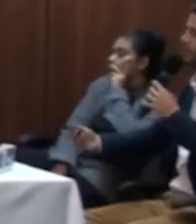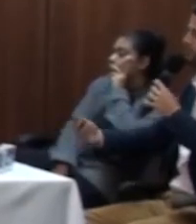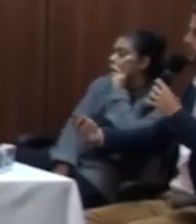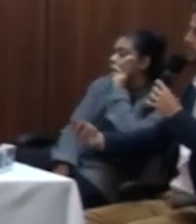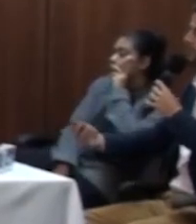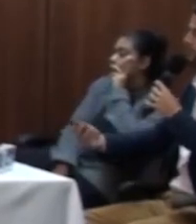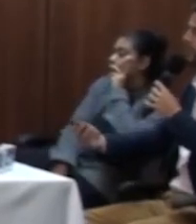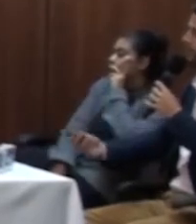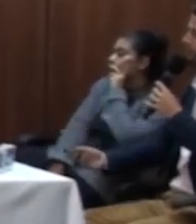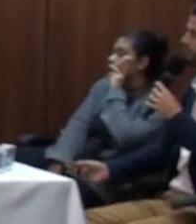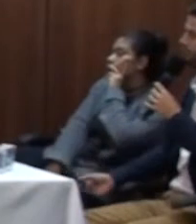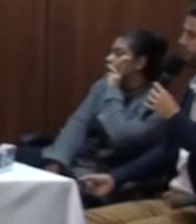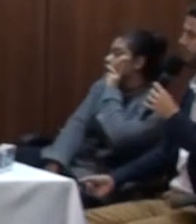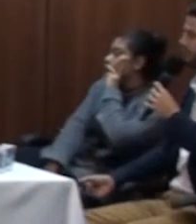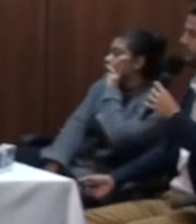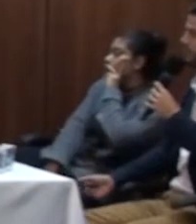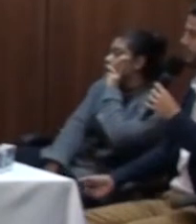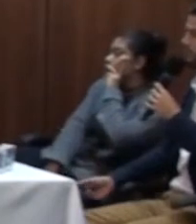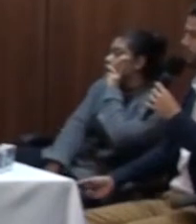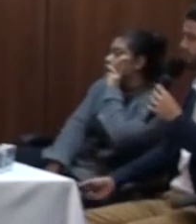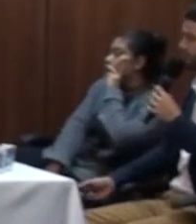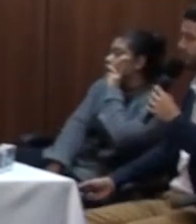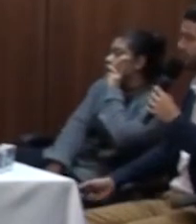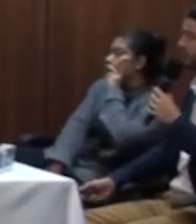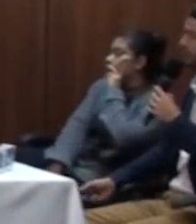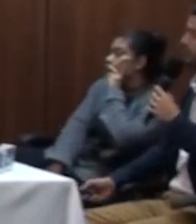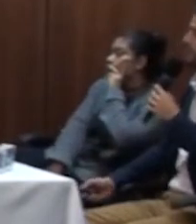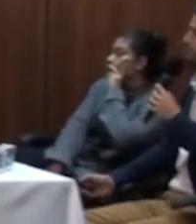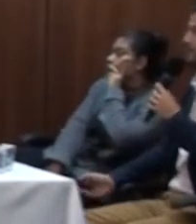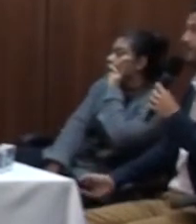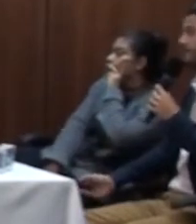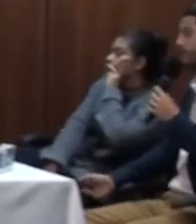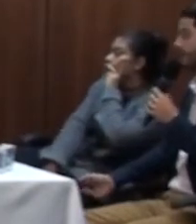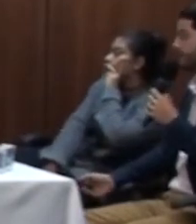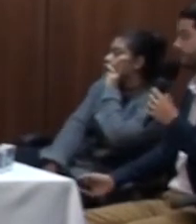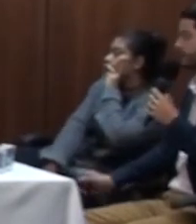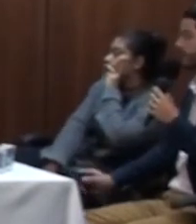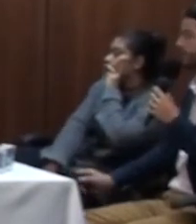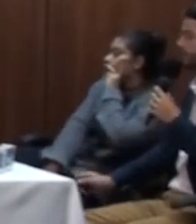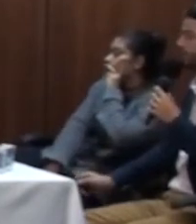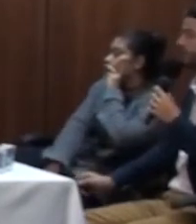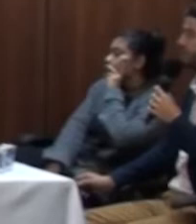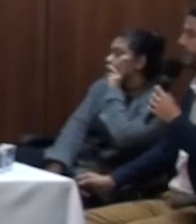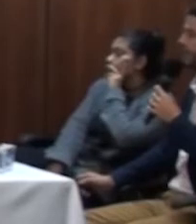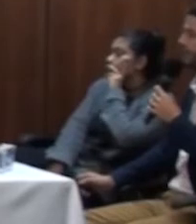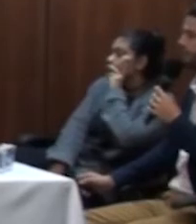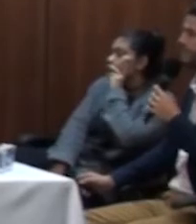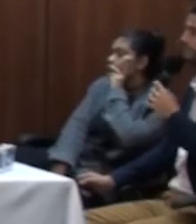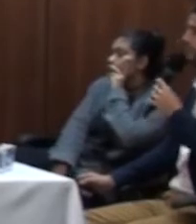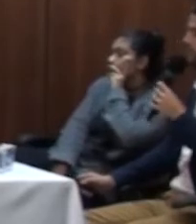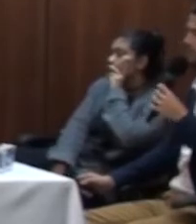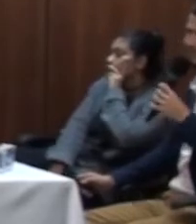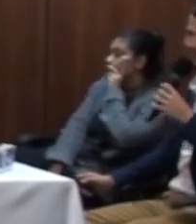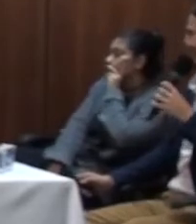dos usuários e usuárias que chegaram no Núcleo de Defesa da Diversidade nos últimos anos. A primeira questão é essa, que acho que talvez seja a